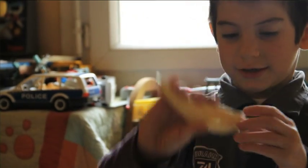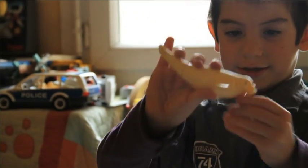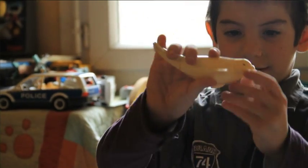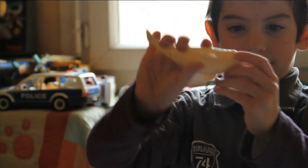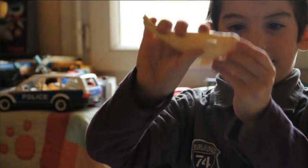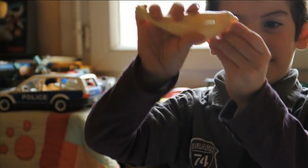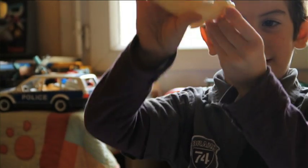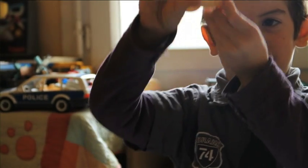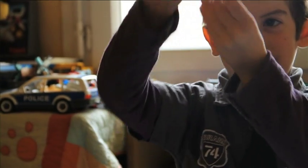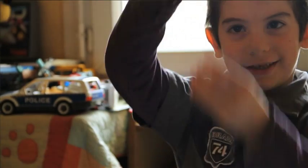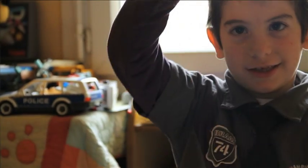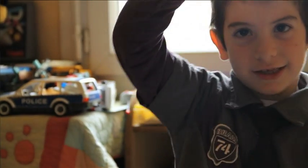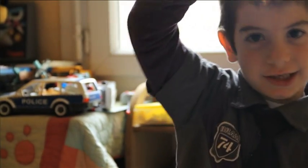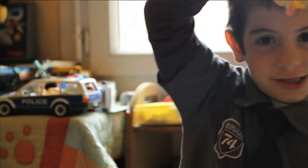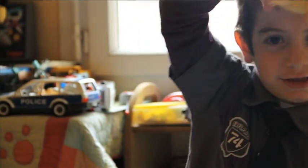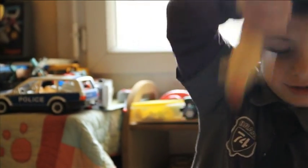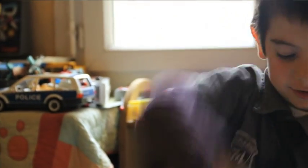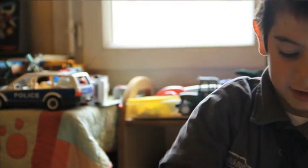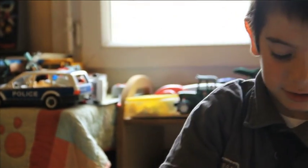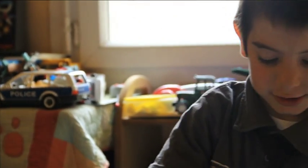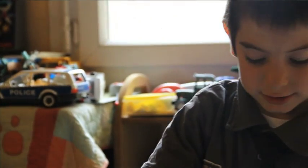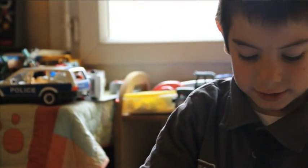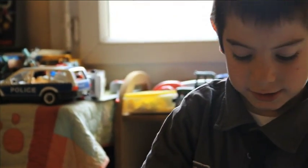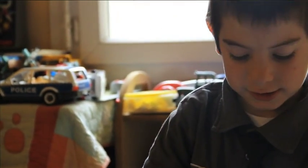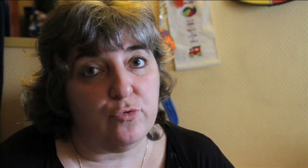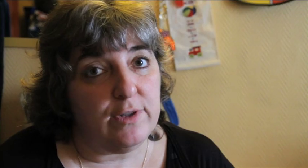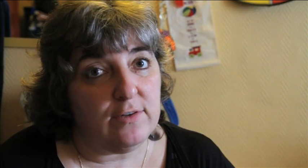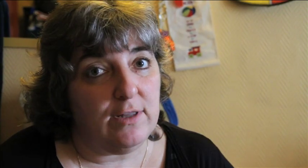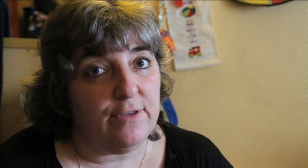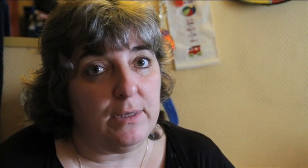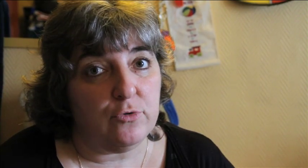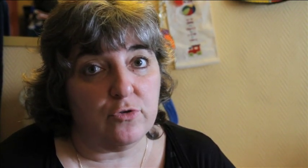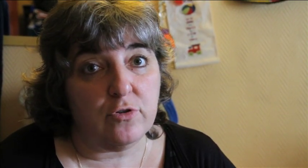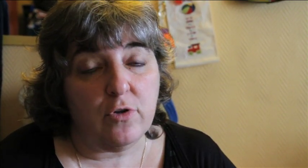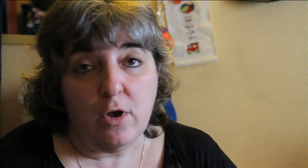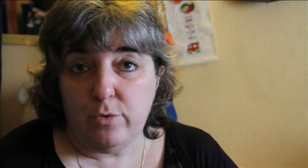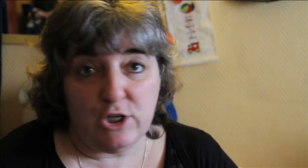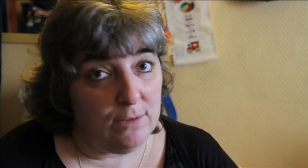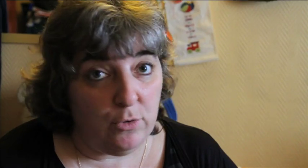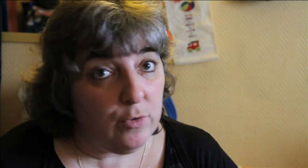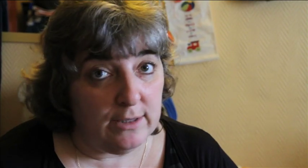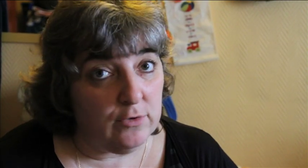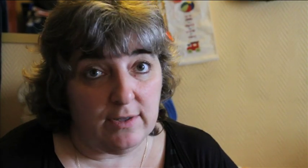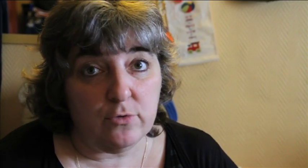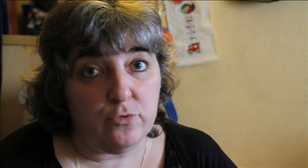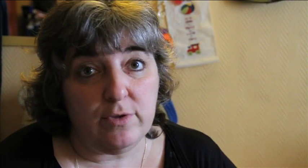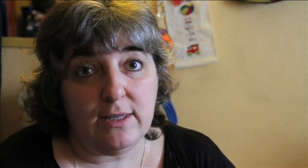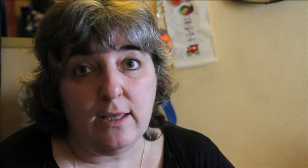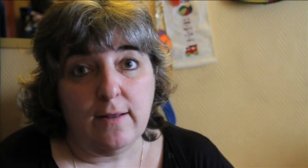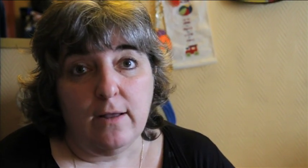complètement effondrés. Il faut savoir que 95% des enfants sourds naissent dans des familles entendantes où il n'y a jamais eu aucun antécédent de sourdité. Donc